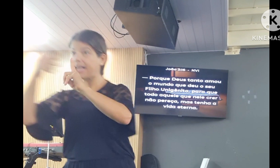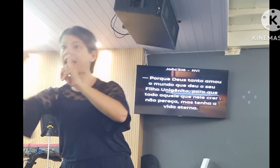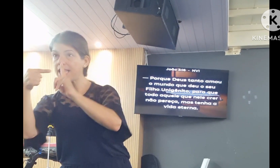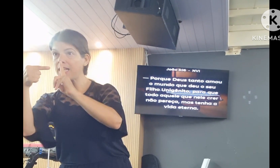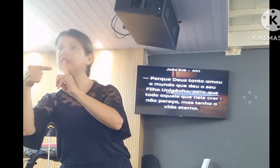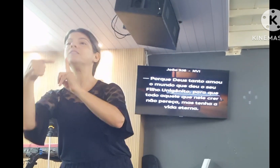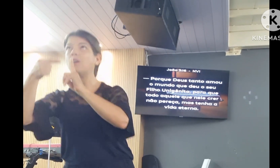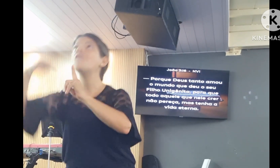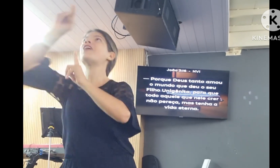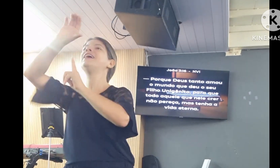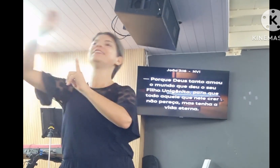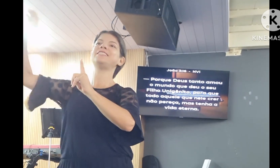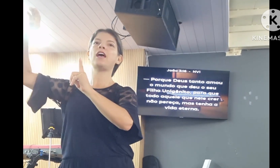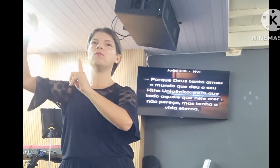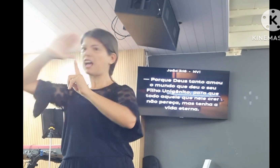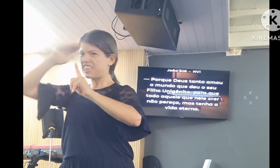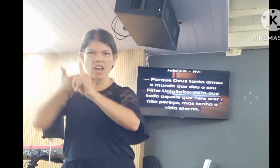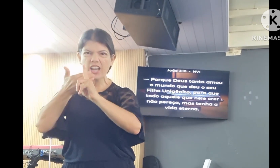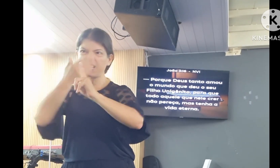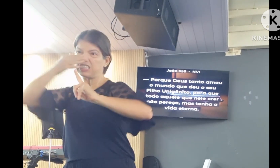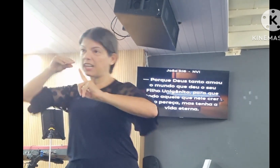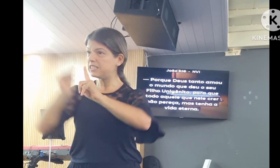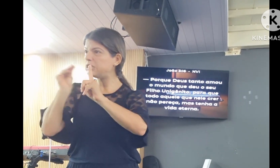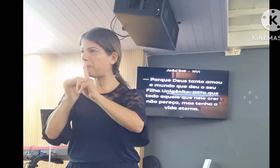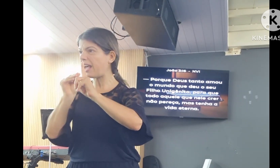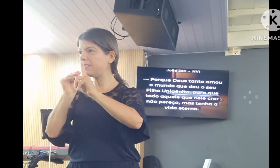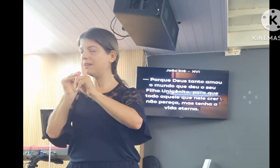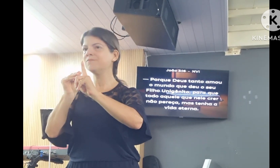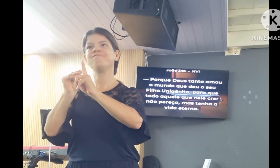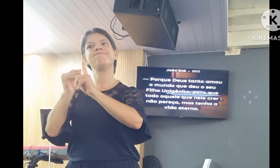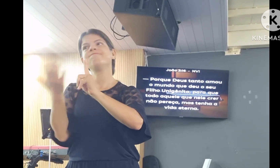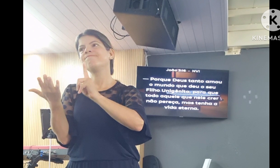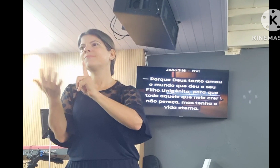Jesus morreu. Ele pegou o que era seu e colocou nele.